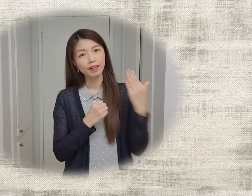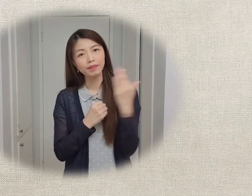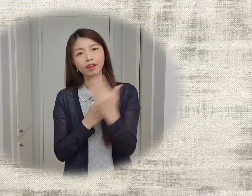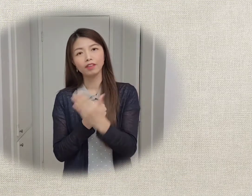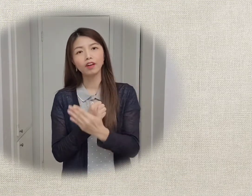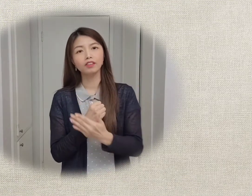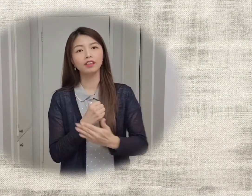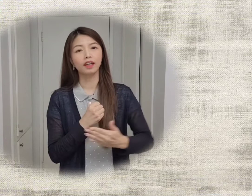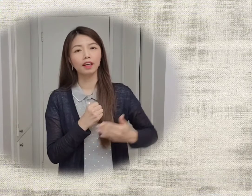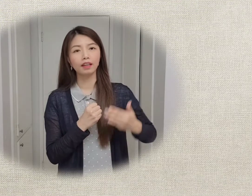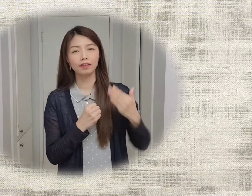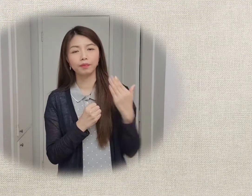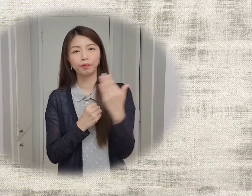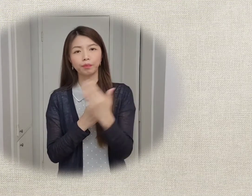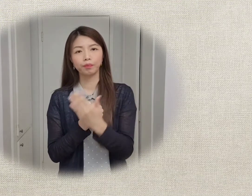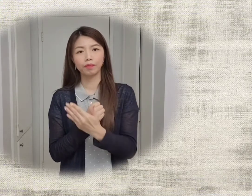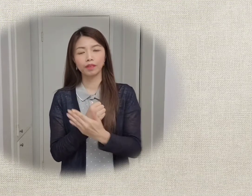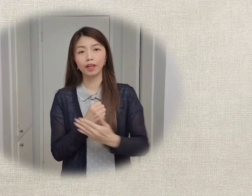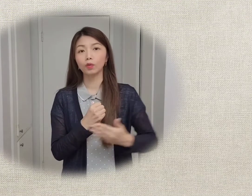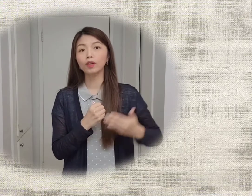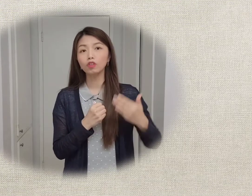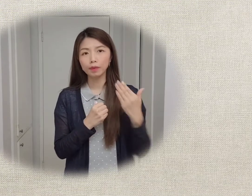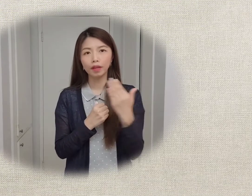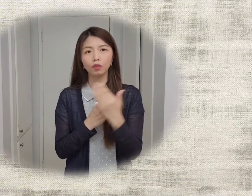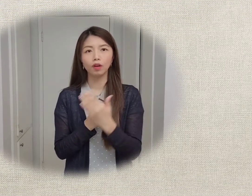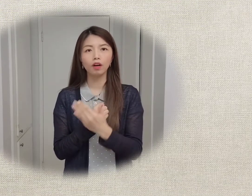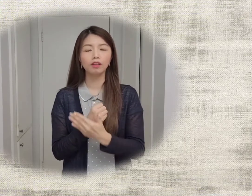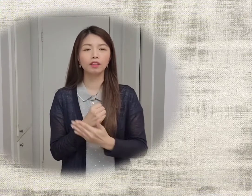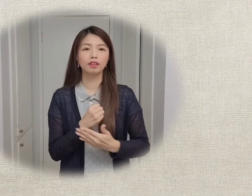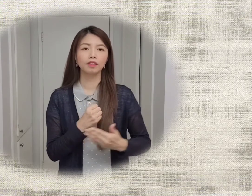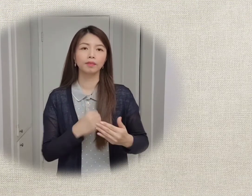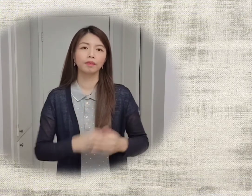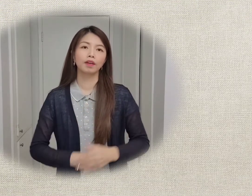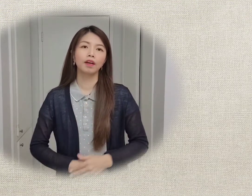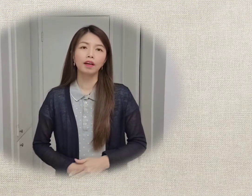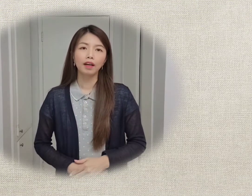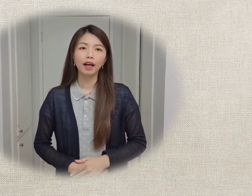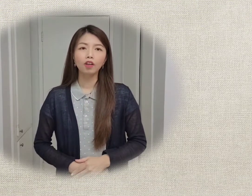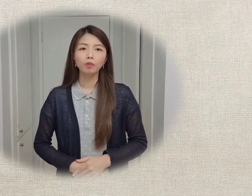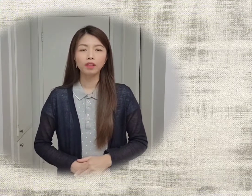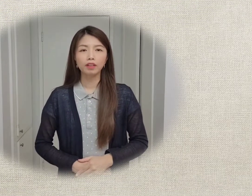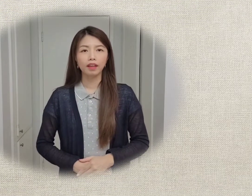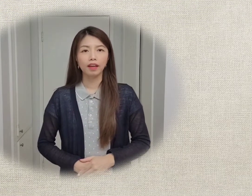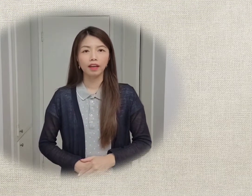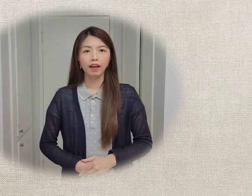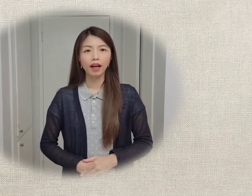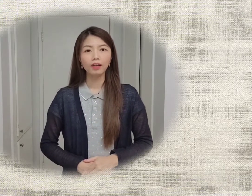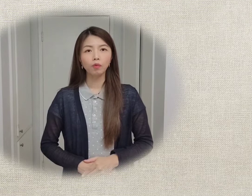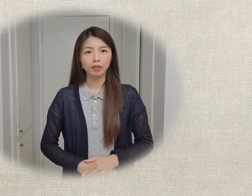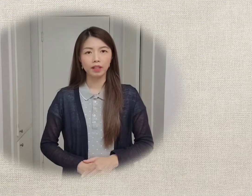은혜. 아까 말씀드렸죠? 은혜. 계속 해주시면 되고요. 한없는 은혜,